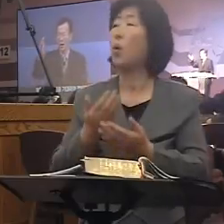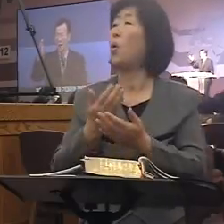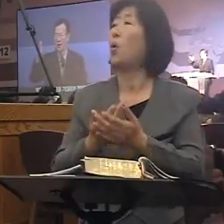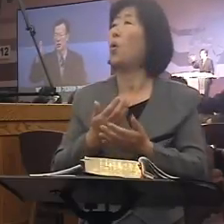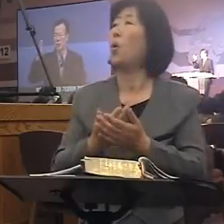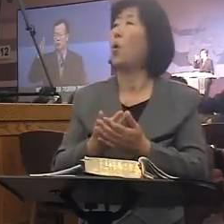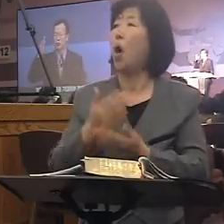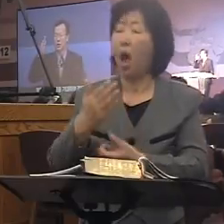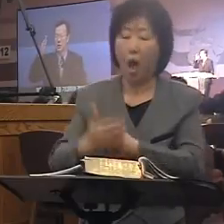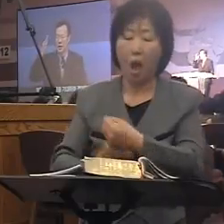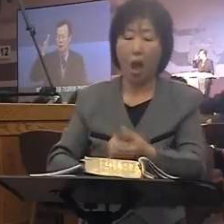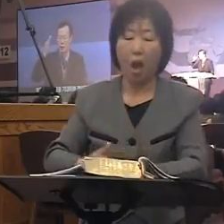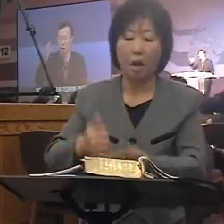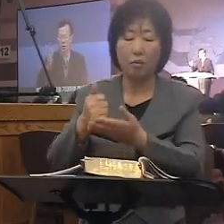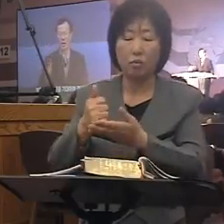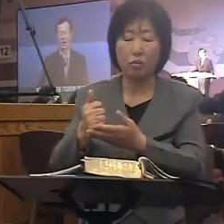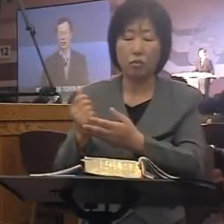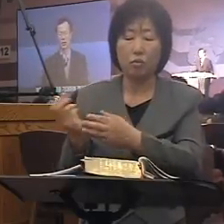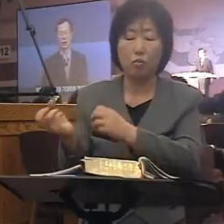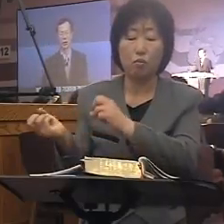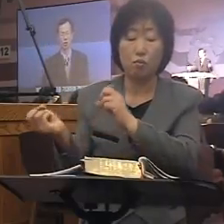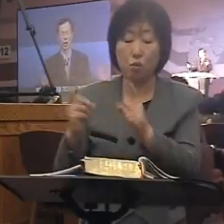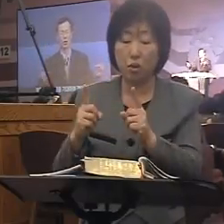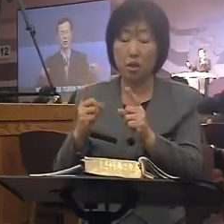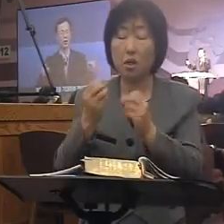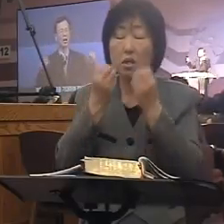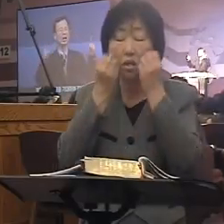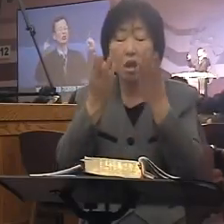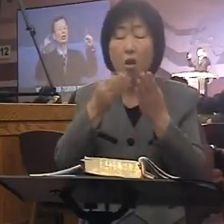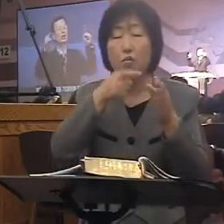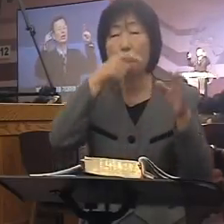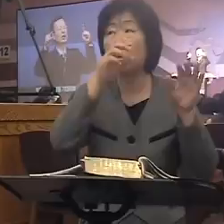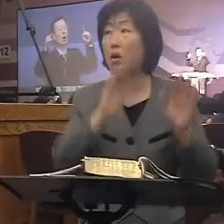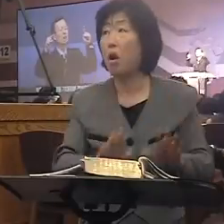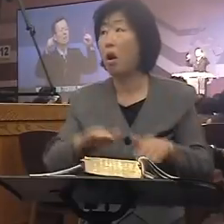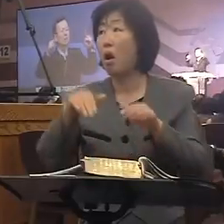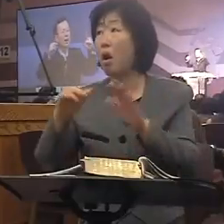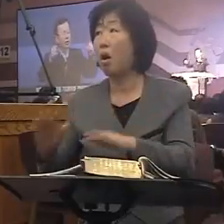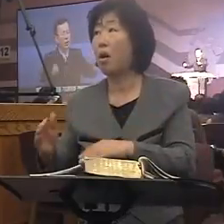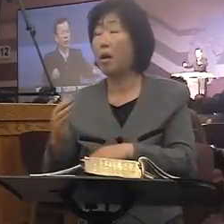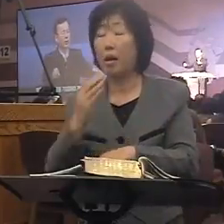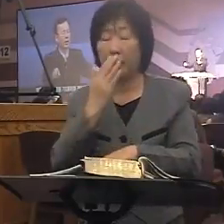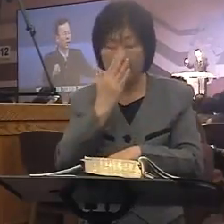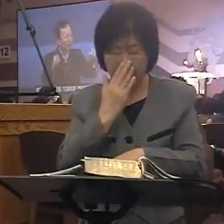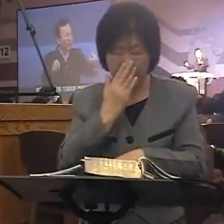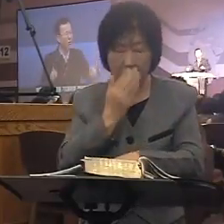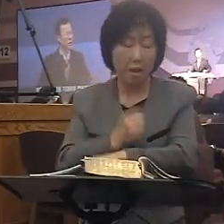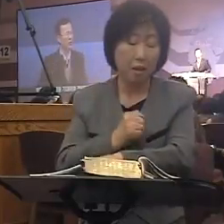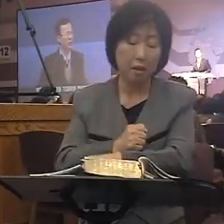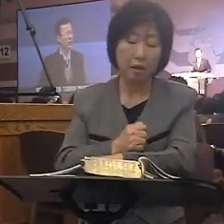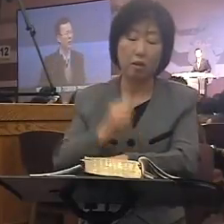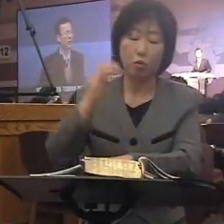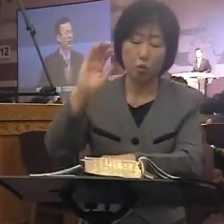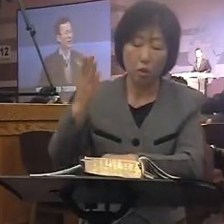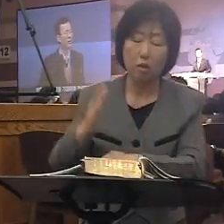그렇습니다. 하나님께서 이제 부흥의 새 물결을 허락하실 텐데 중요한 것은 우리는 겸비해져야 됩니다.